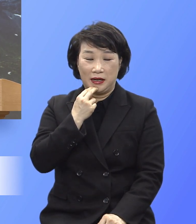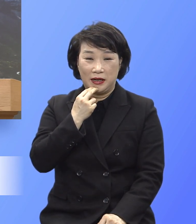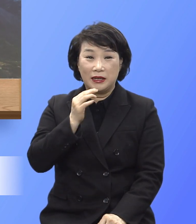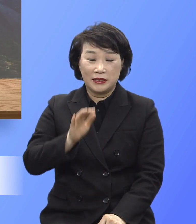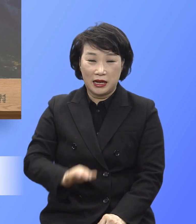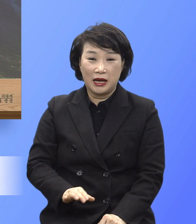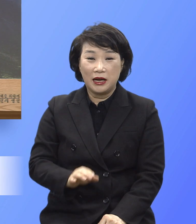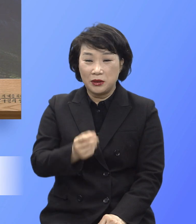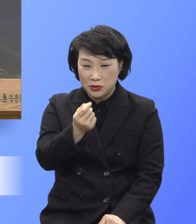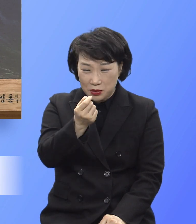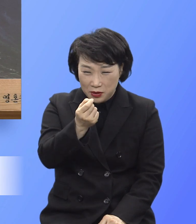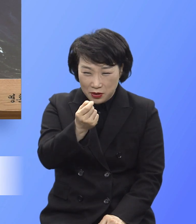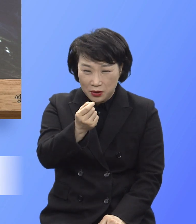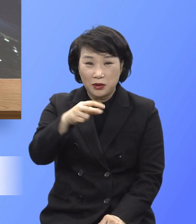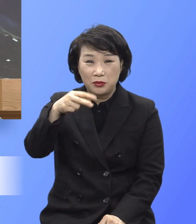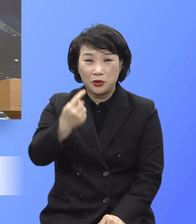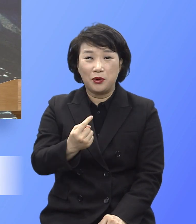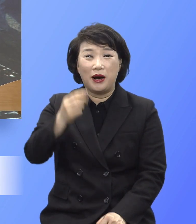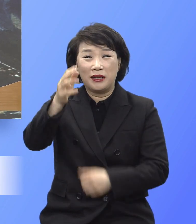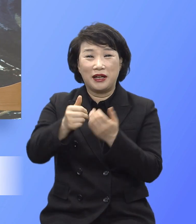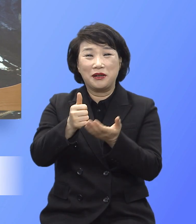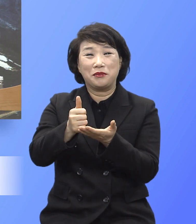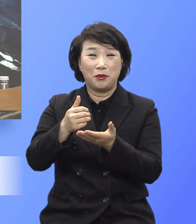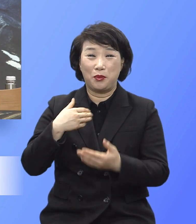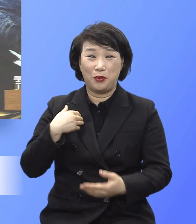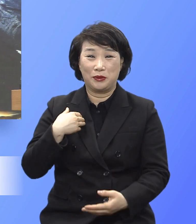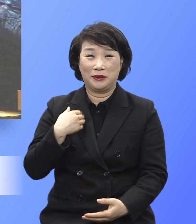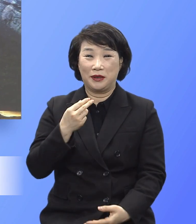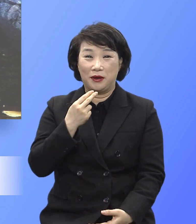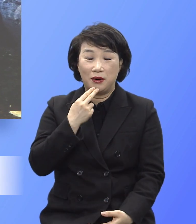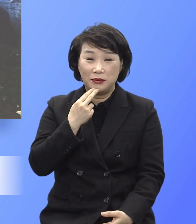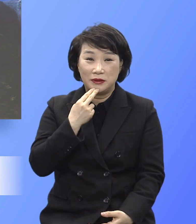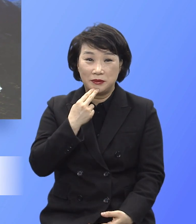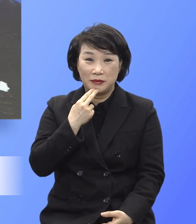단 한 가지도 모르는 것도 없으시고